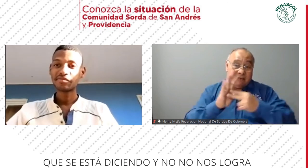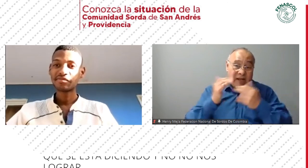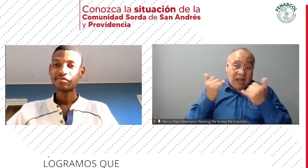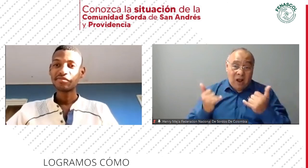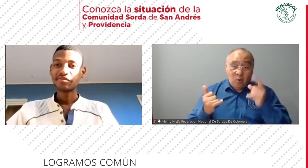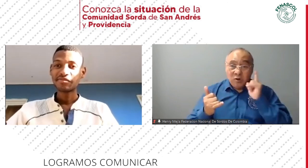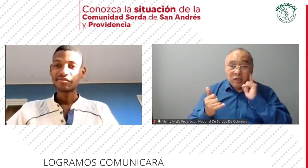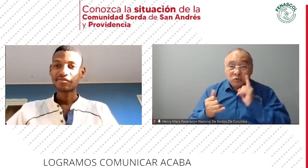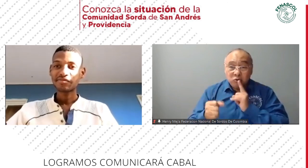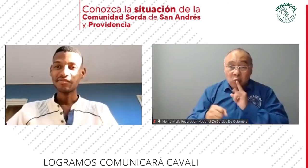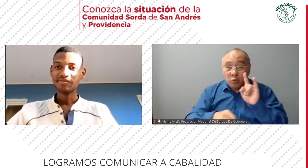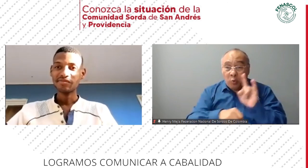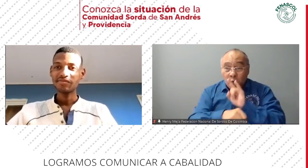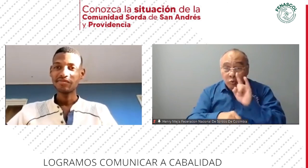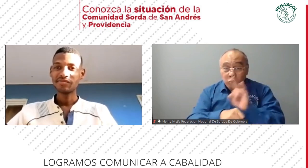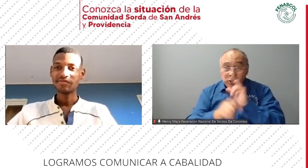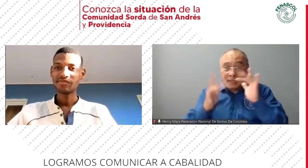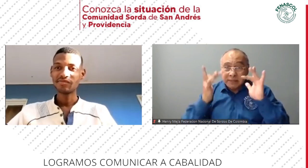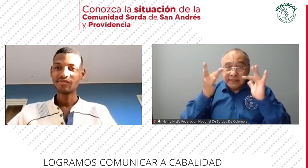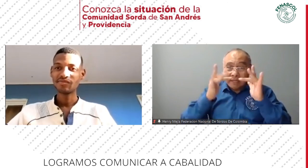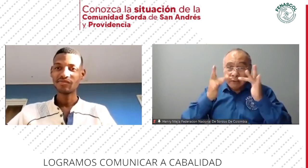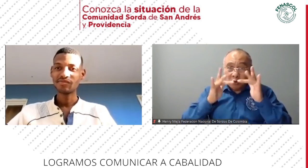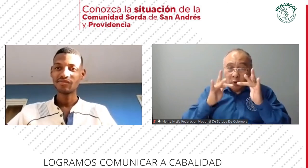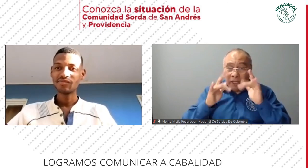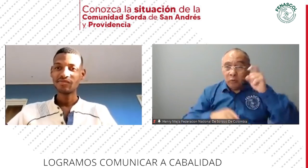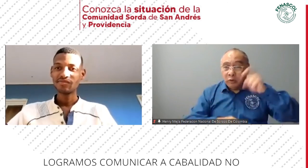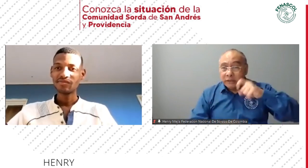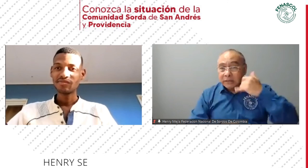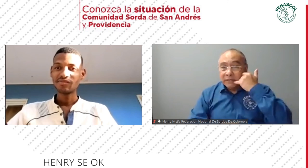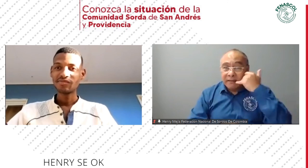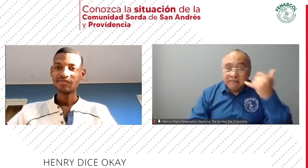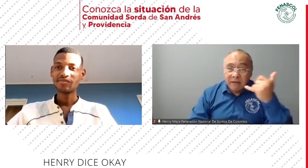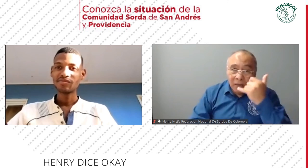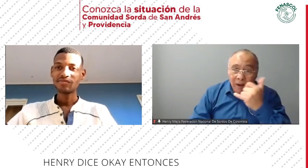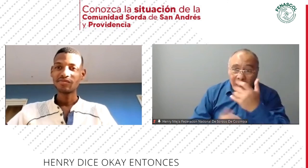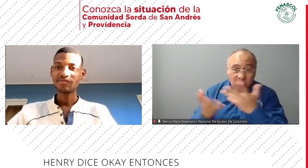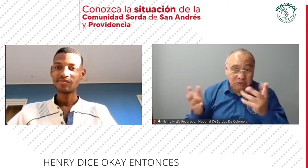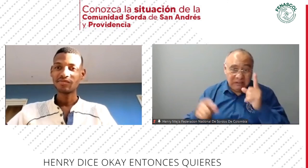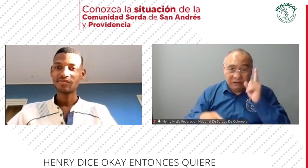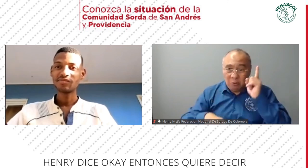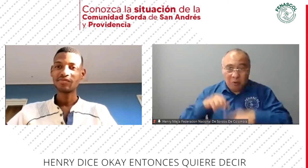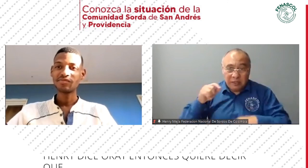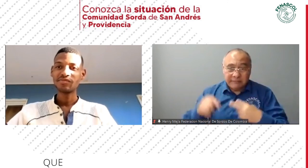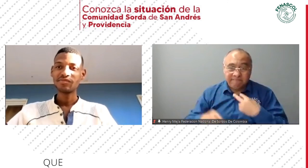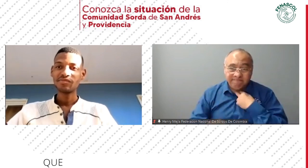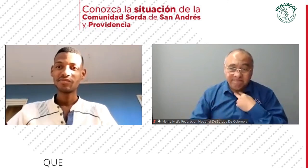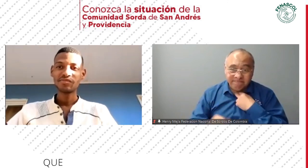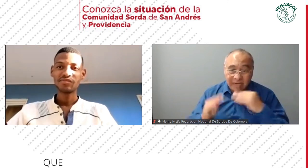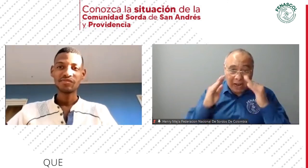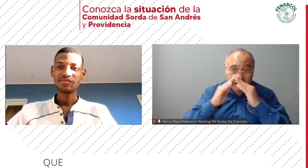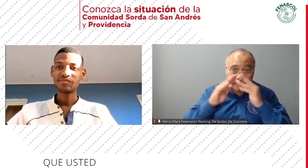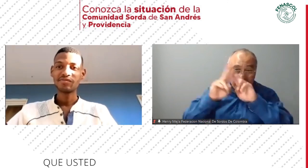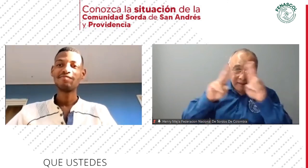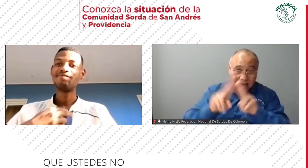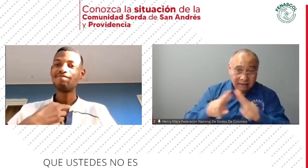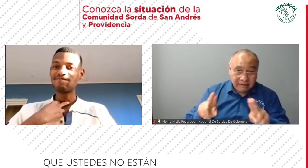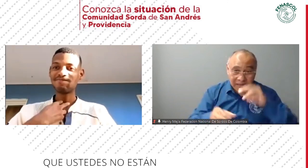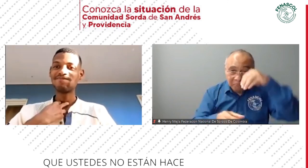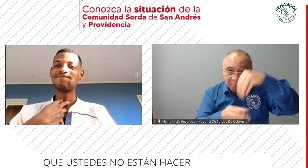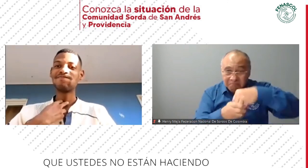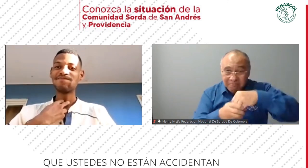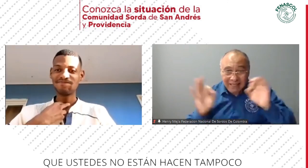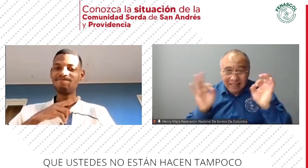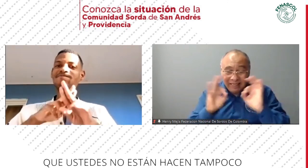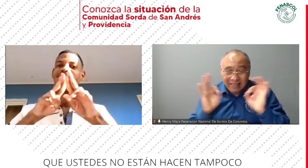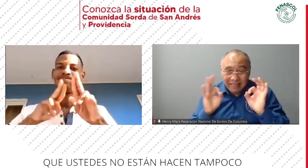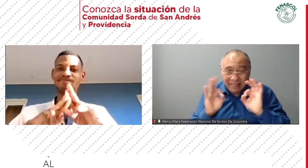logramos comunicar a cabalidad don henry dice ok entonces quiere decir que ustedes no están acceden